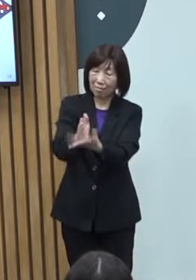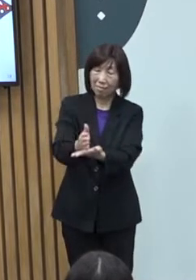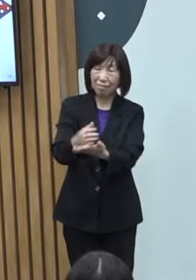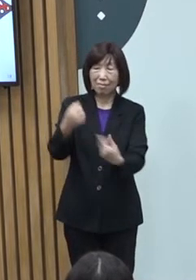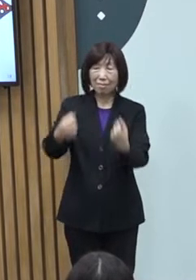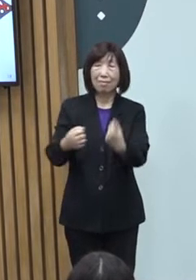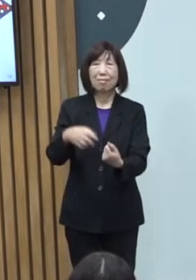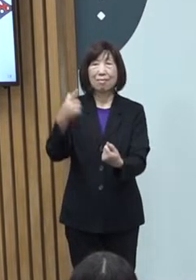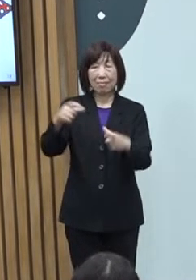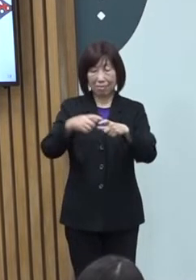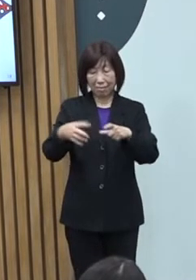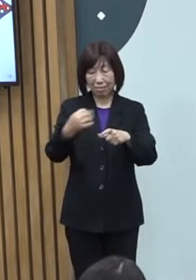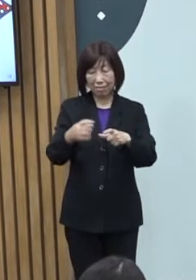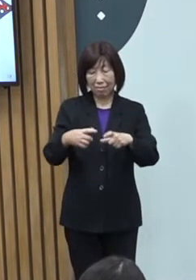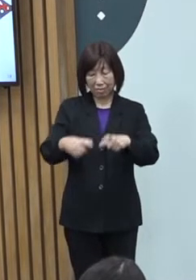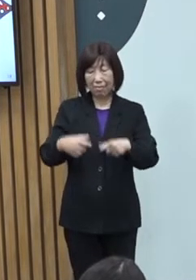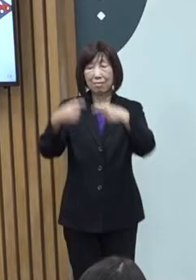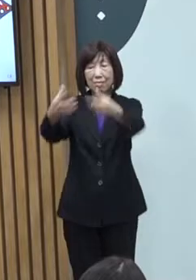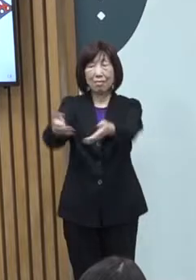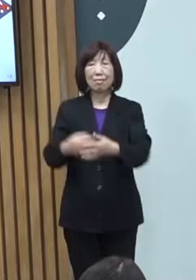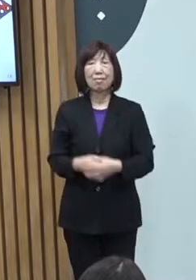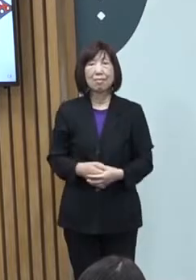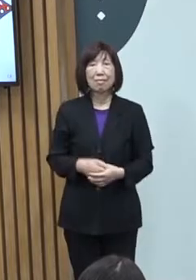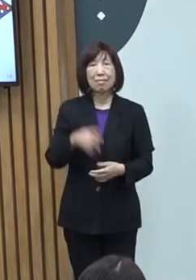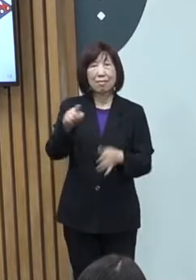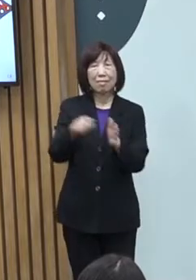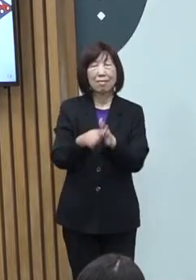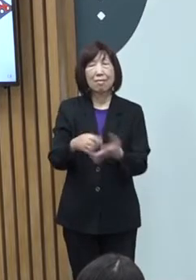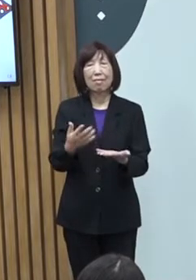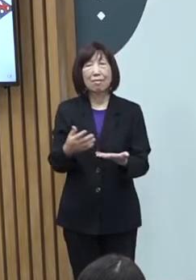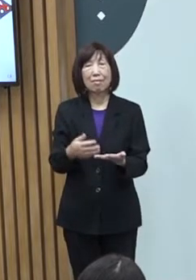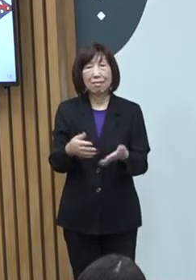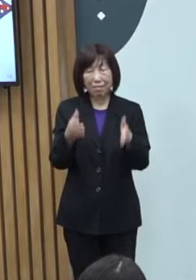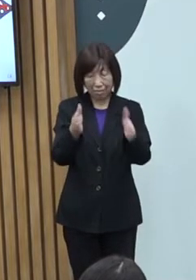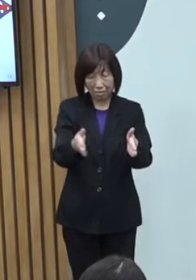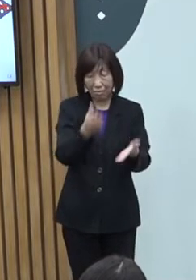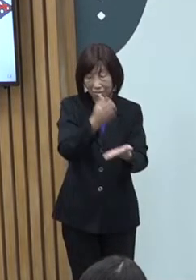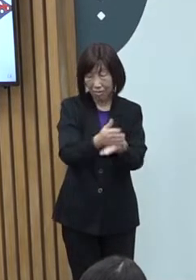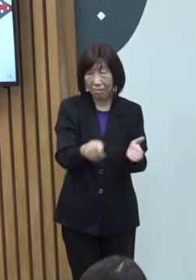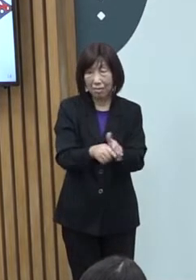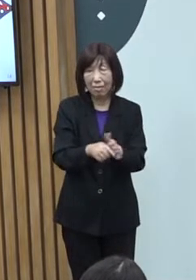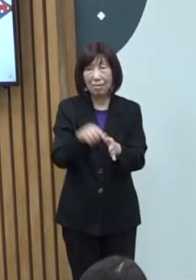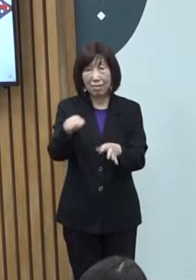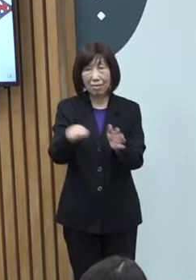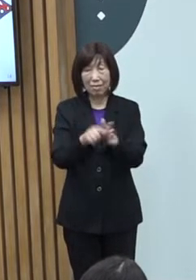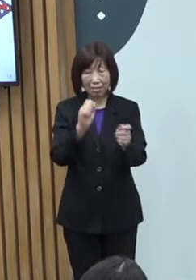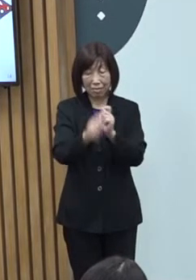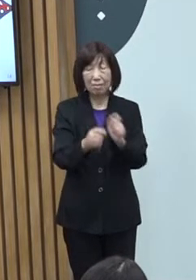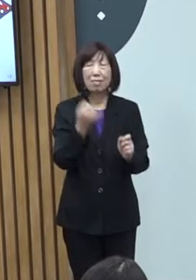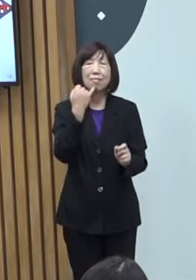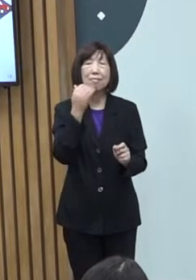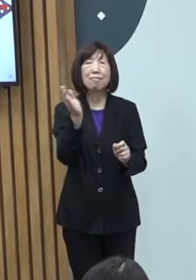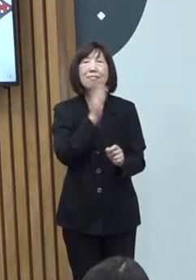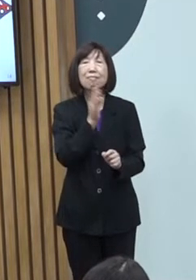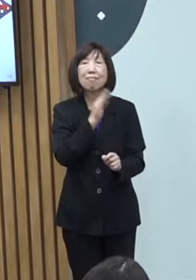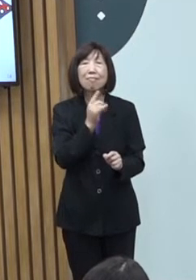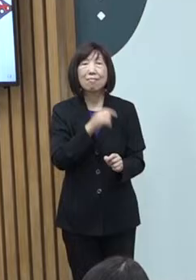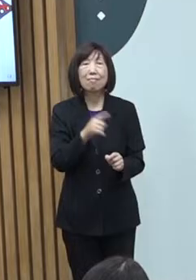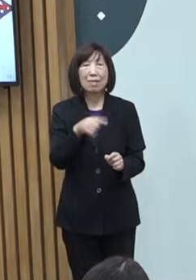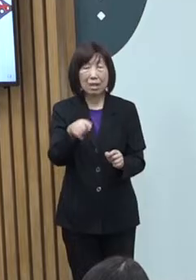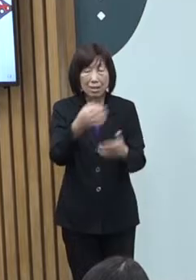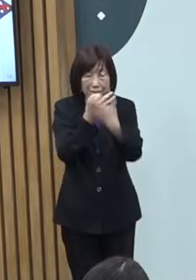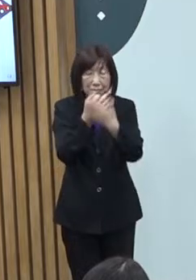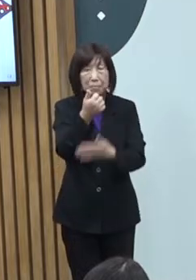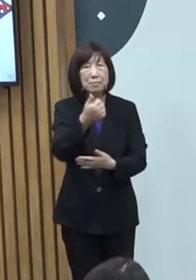销牌照。那在停止使用或缴销牌照的期间呢，就可以免征使用牌照税，节省你的税金负